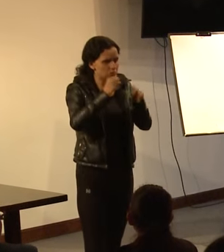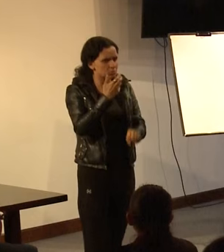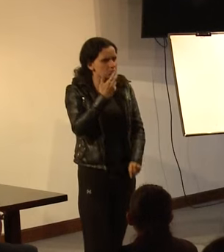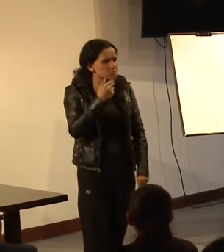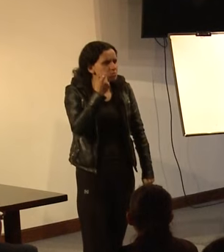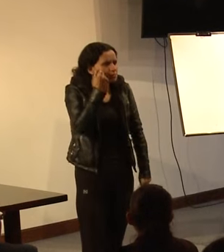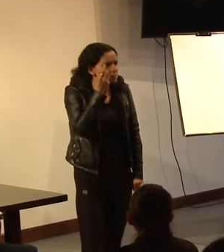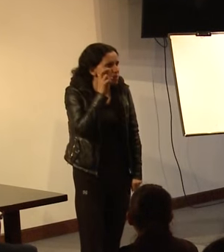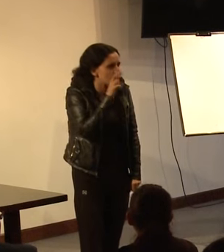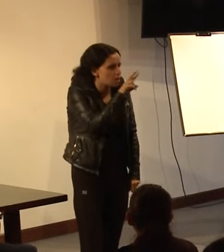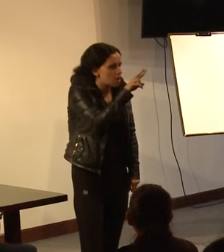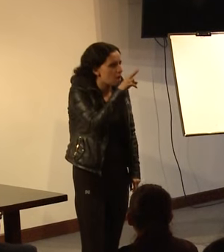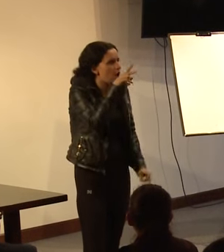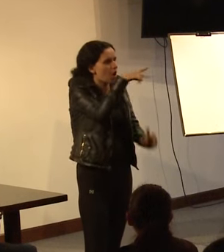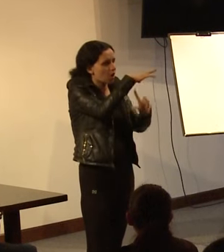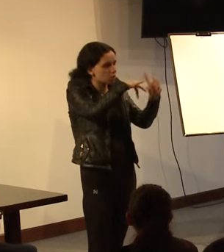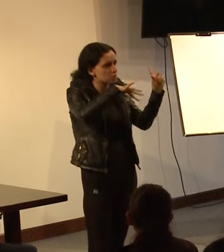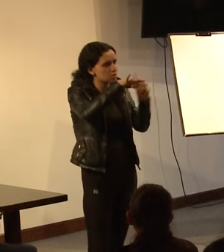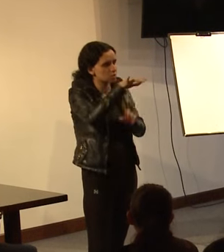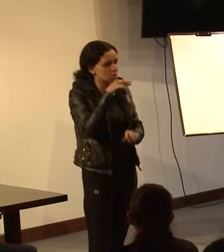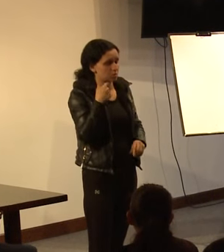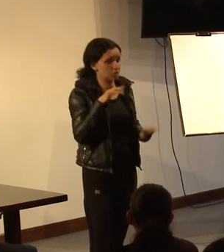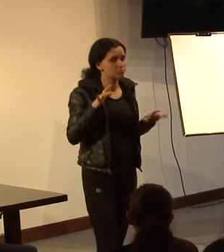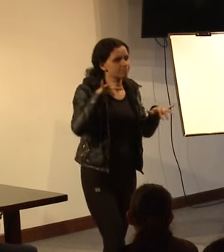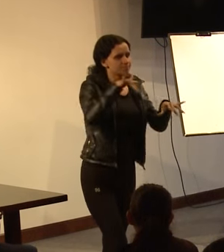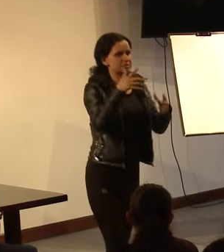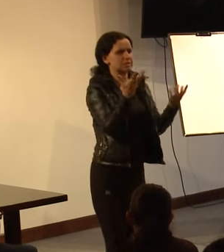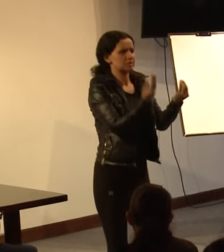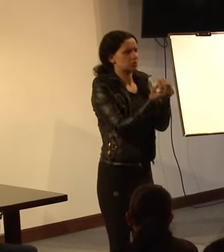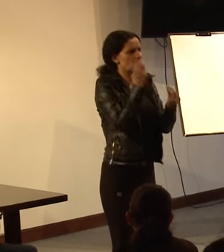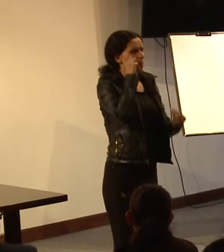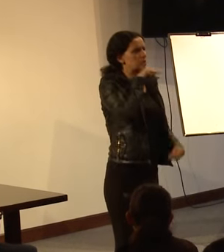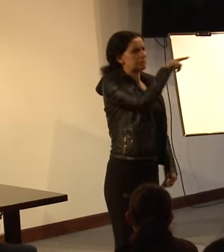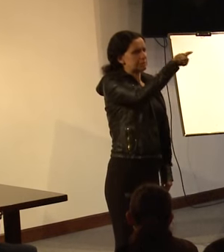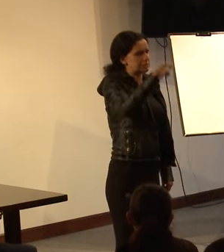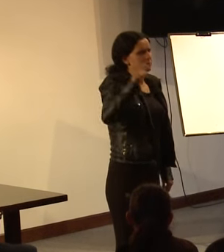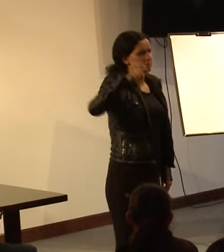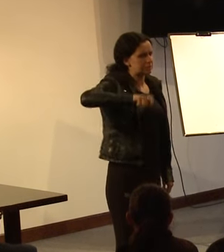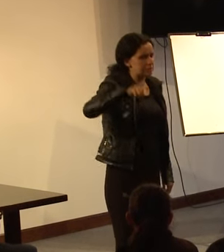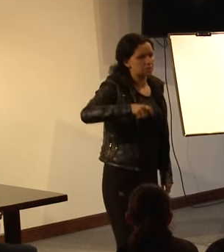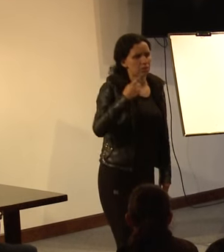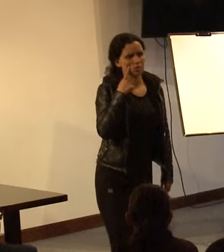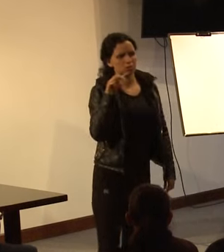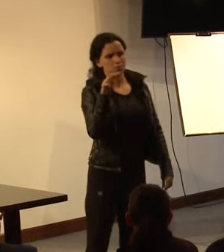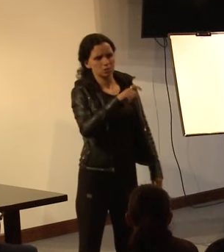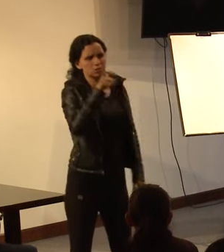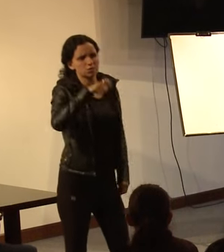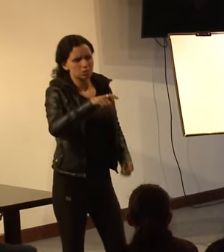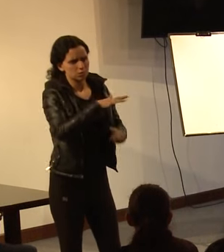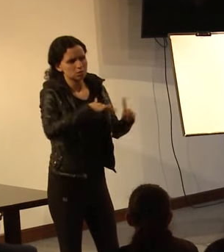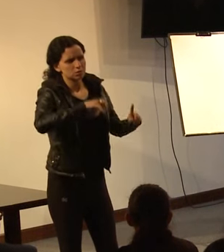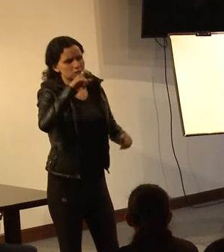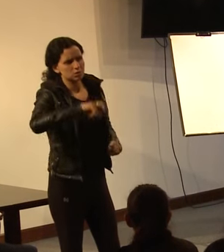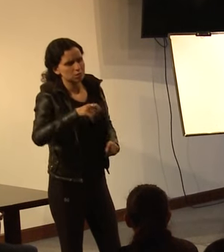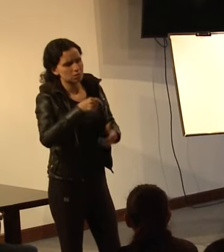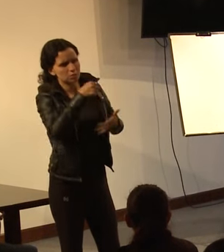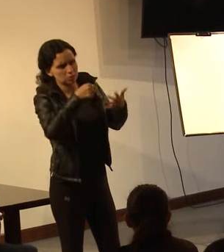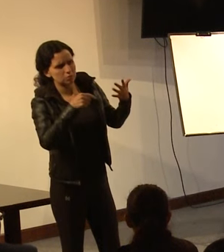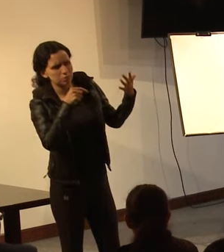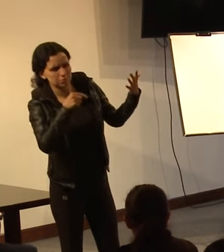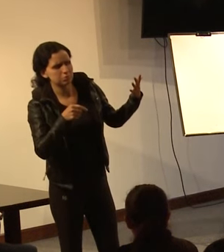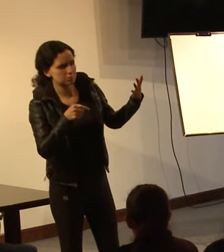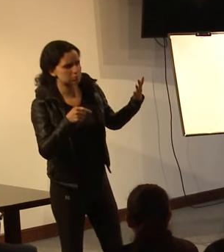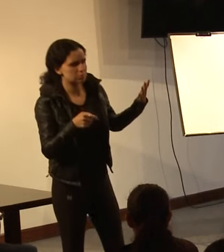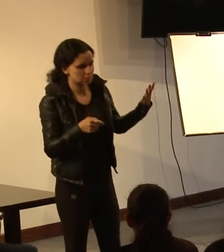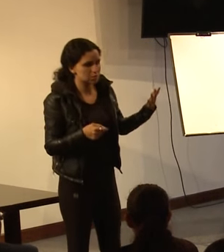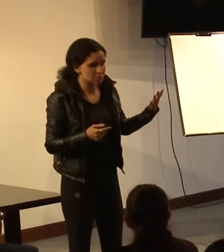Y yo digo, uy, aquí hay un grupo humano que tiene estas necesidades, y yo leo, veo, observo eso, ¿será que me sirve a mí como ser humano? Entonces, fíjense que lo de ser artistas queda